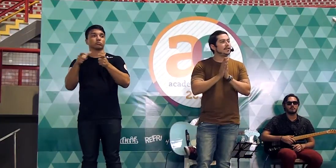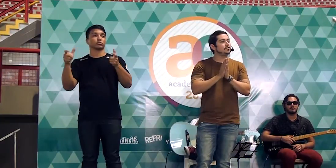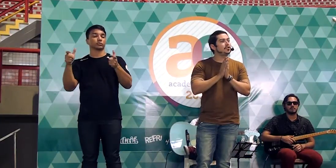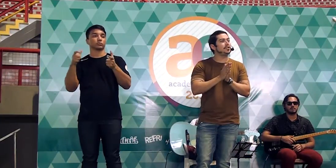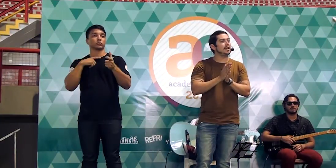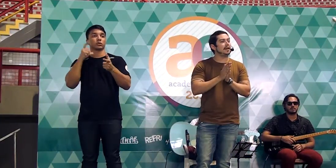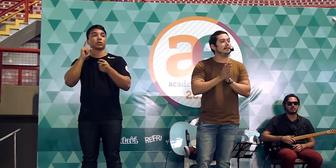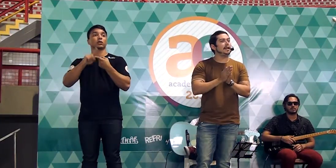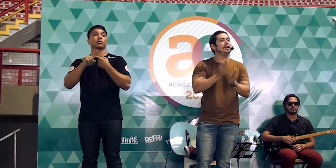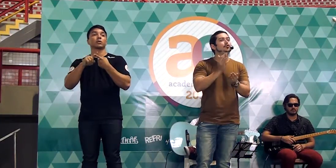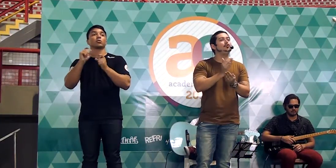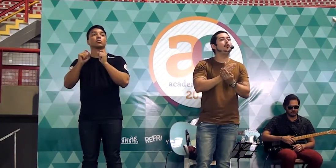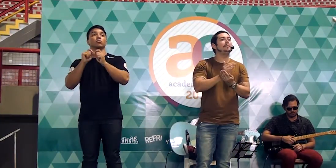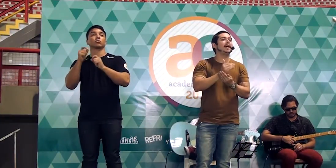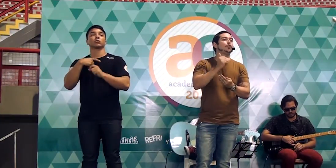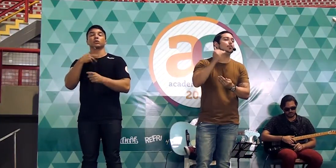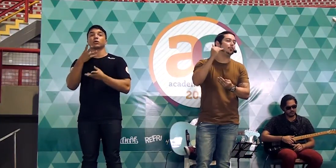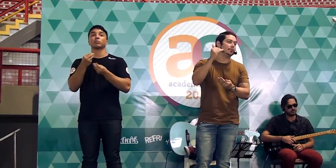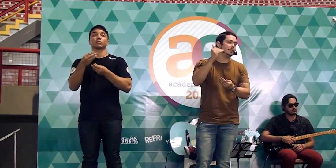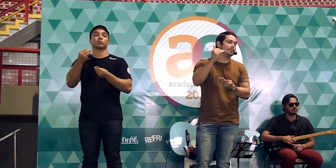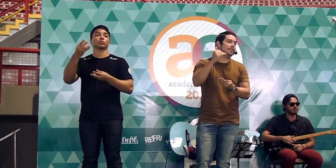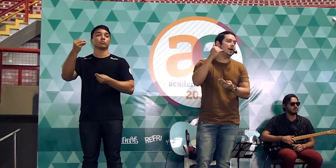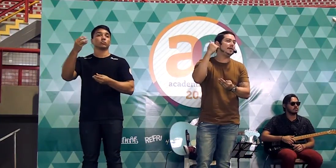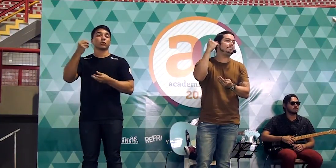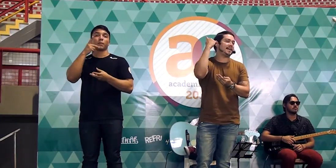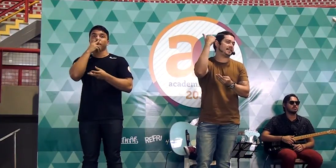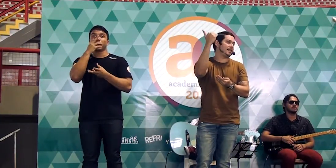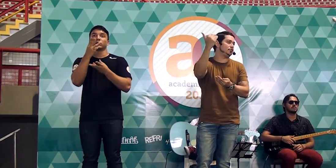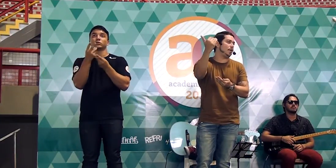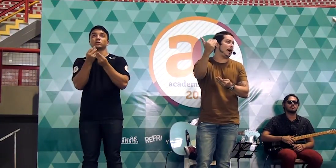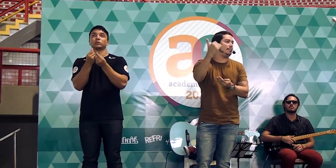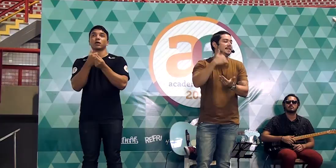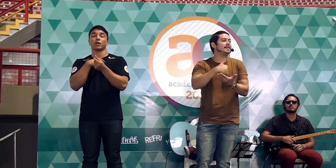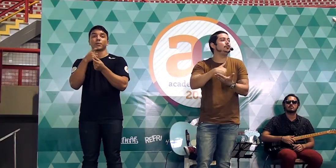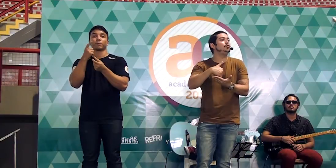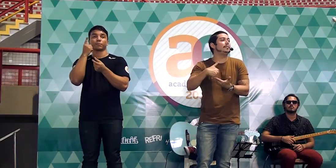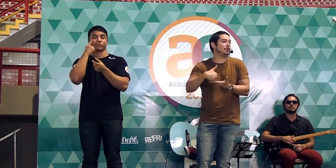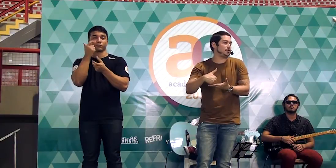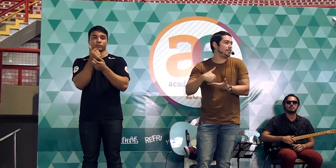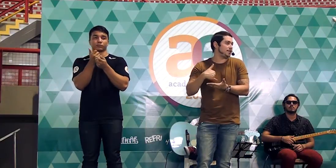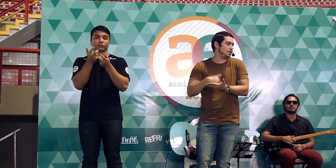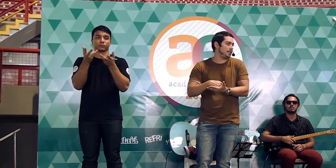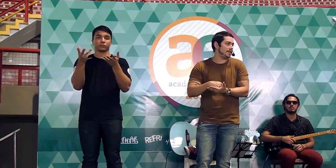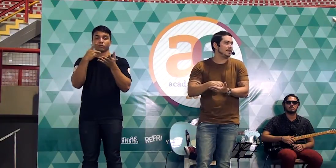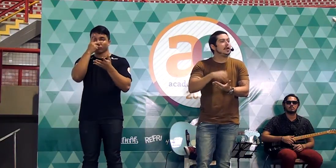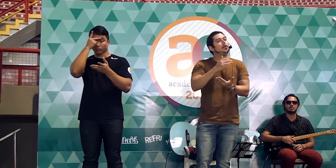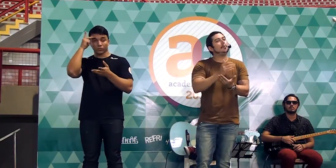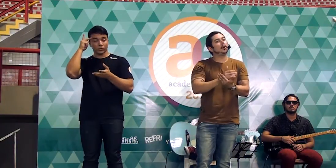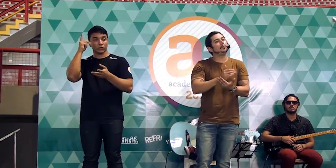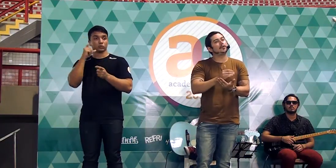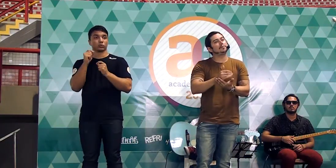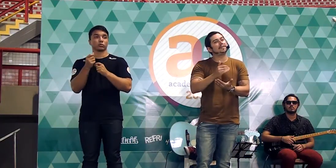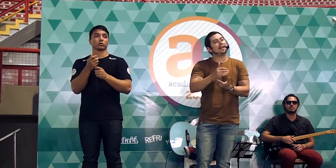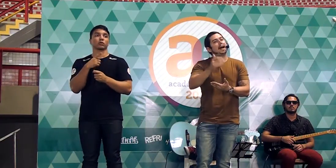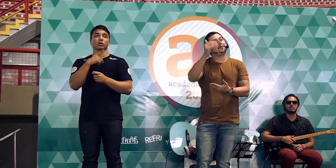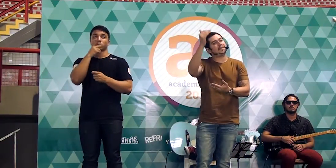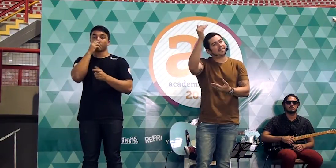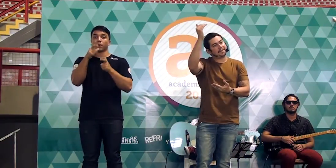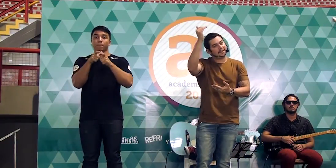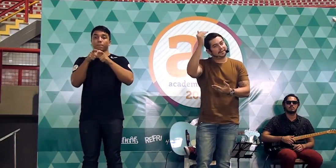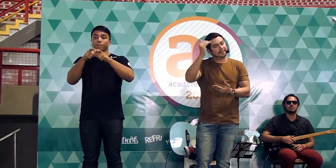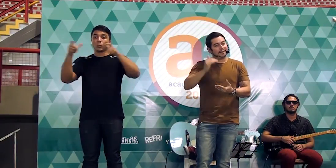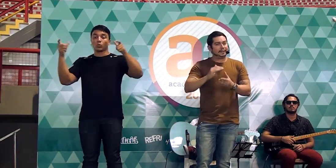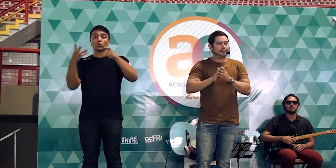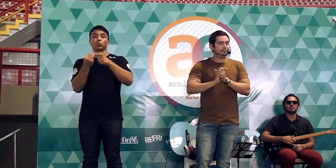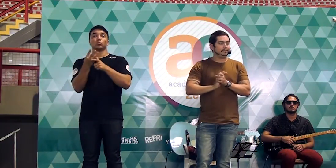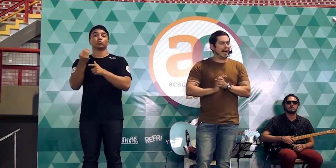O Brasil tinha em número, não em percentual, mas em número de pessoas, o maior número de